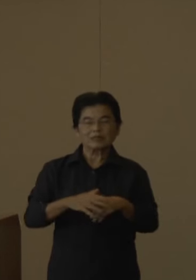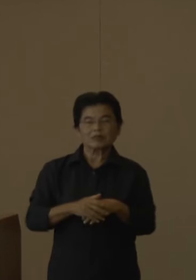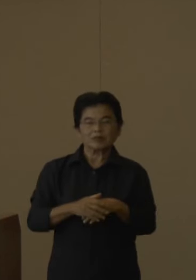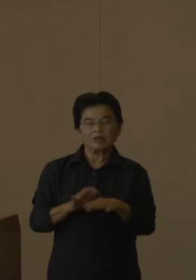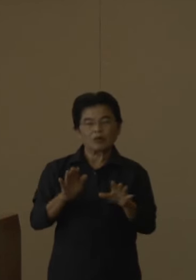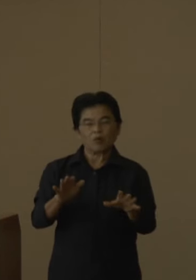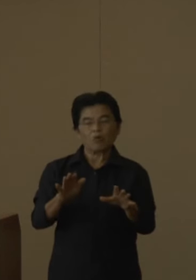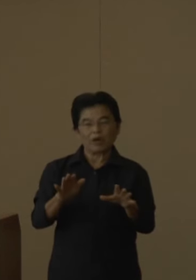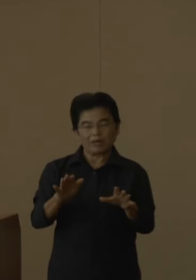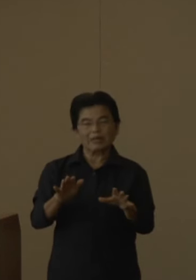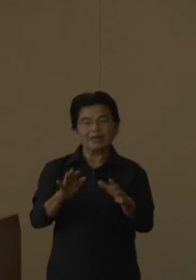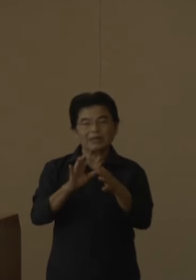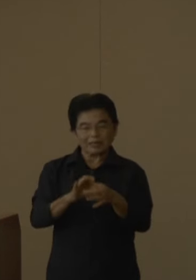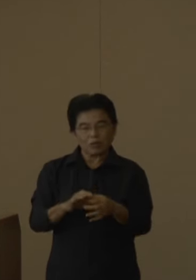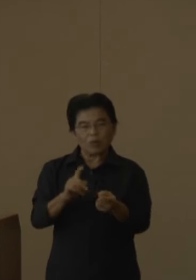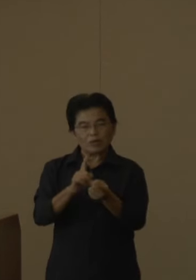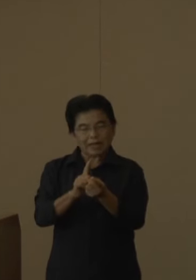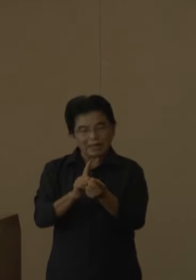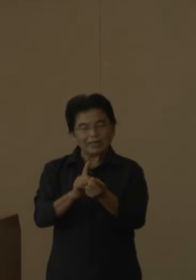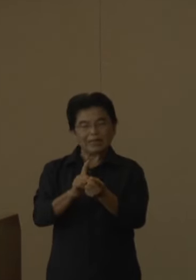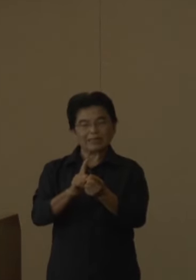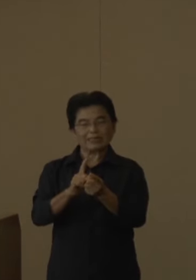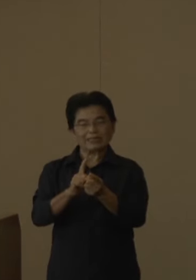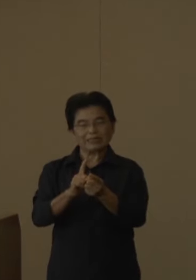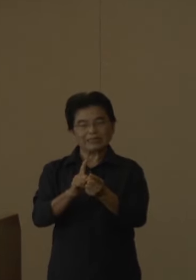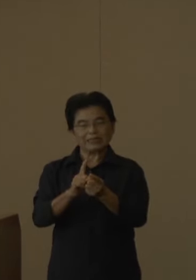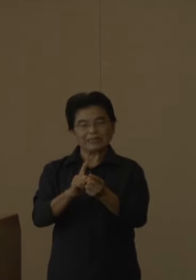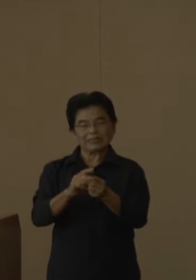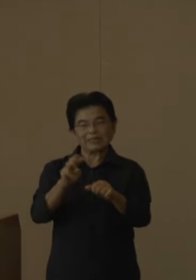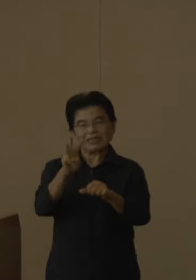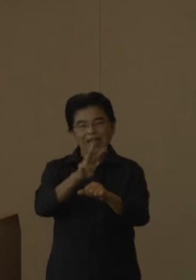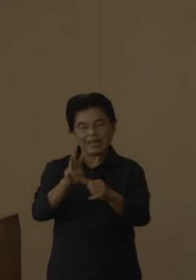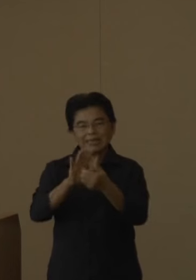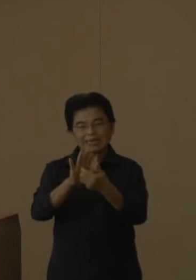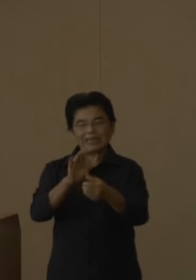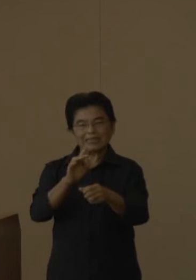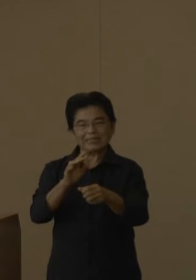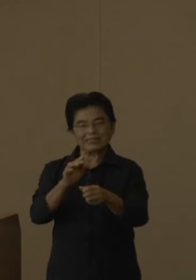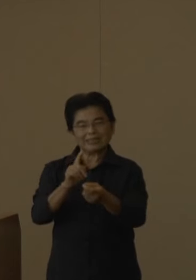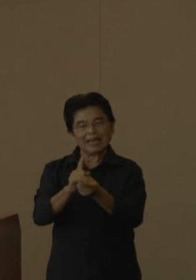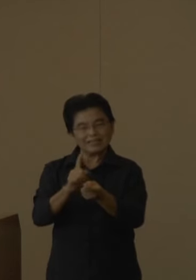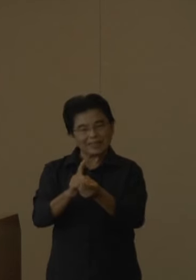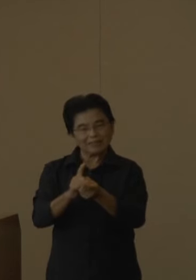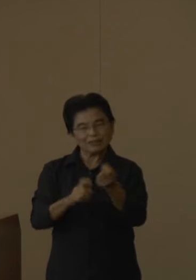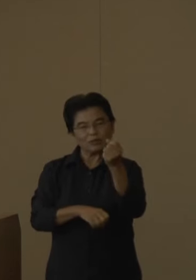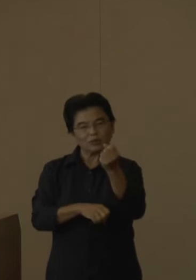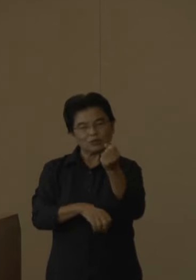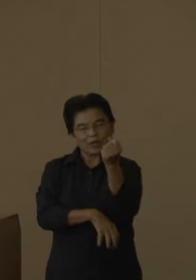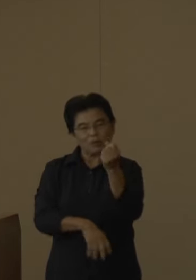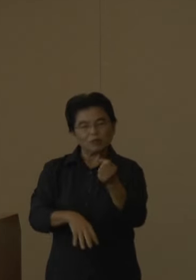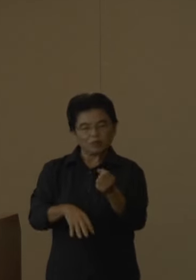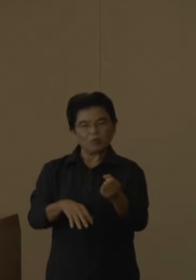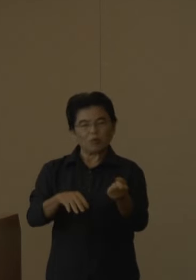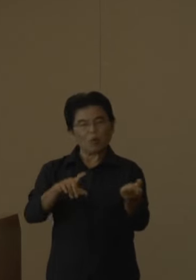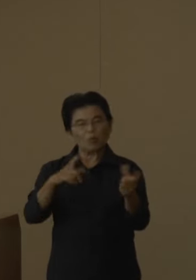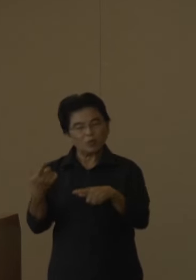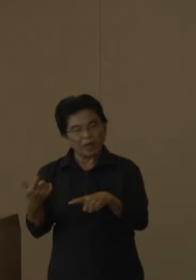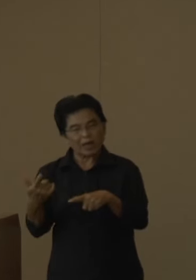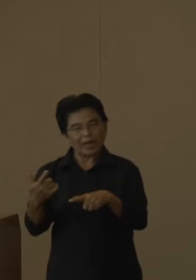今回の災害対応、つまりこの災害対策本部の立ち上げが遅れたのではないかということや、災害救助法